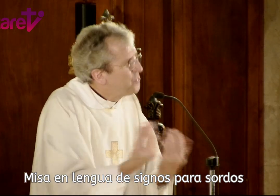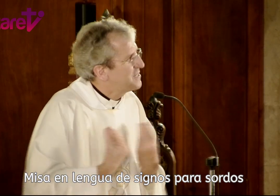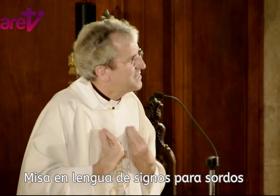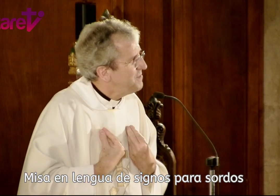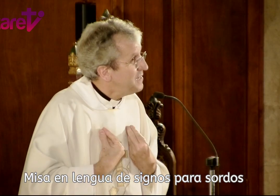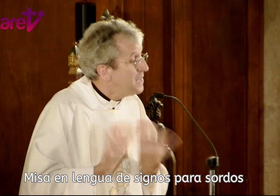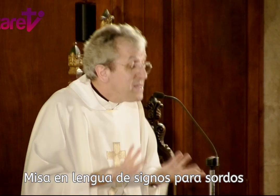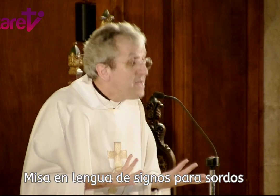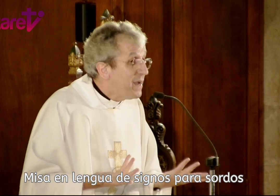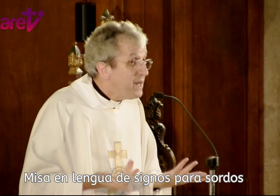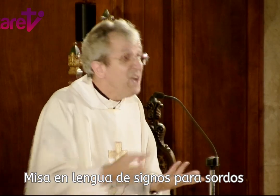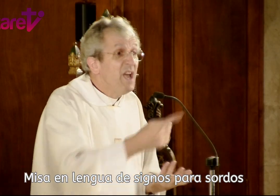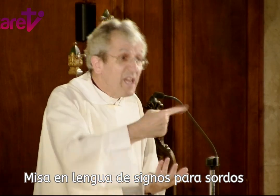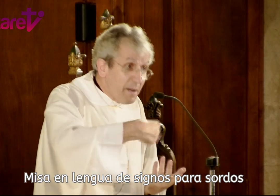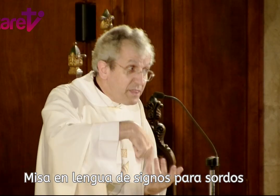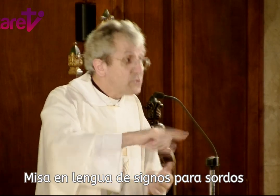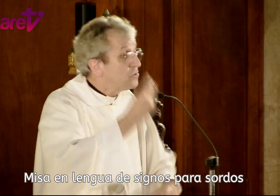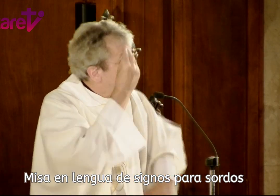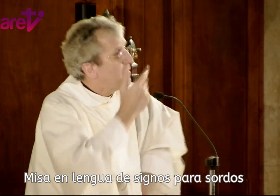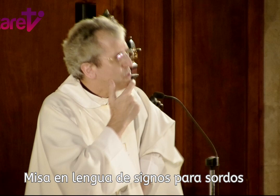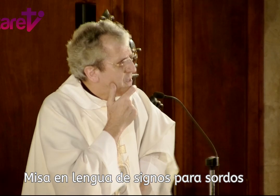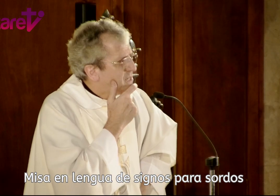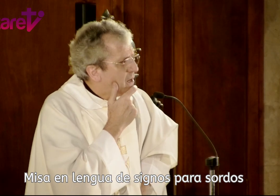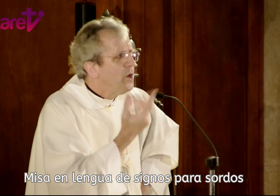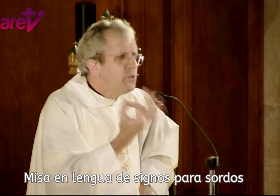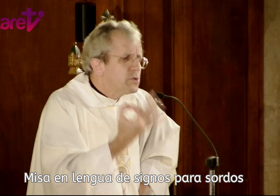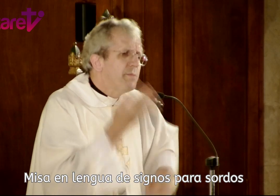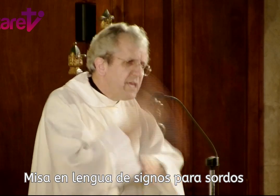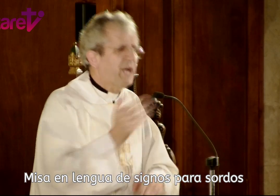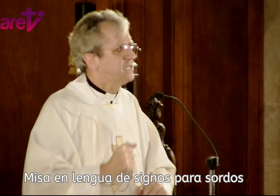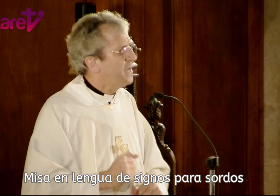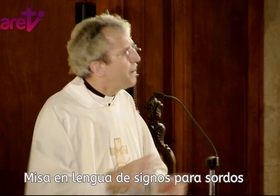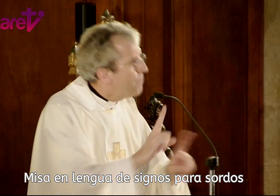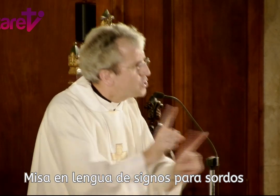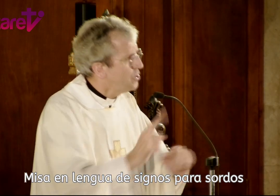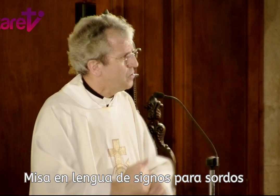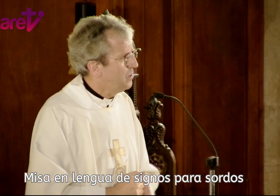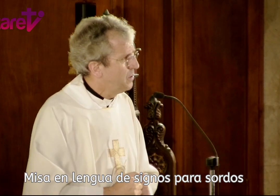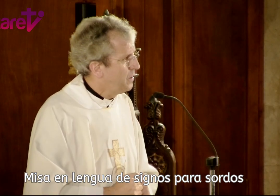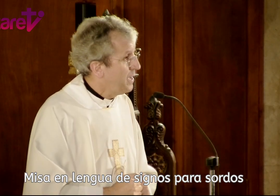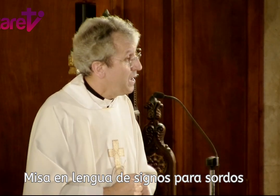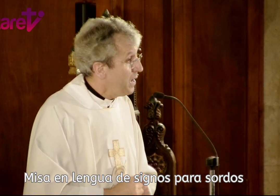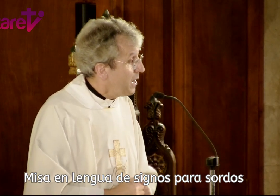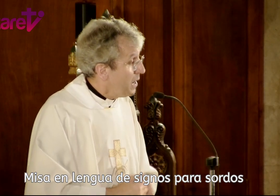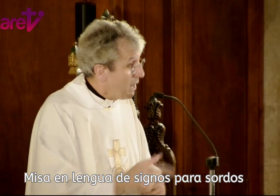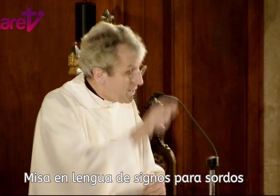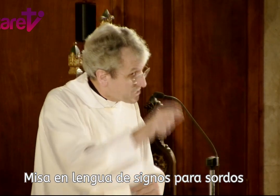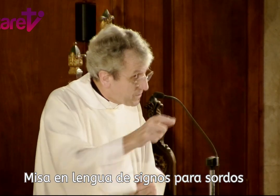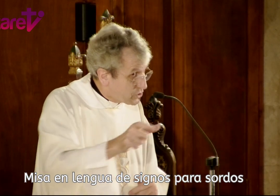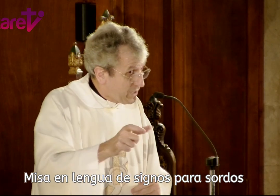nuestras vidas de manera que a veces nosotros podríamos pensar, Dios debería castigar. Pues no. Las personas